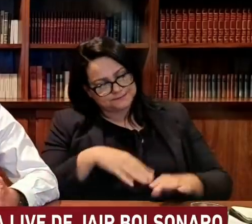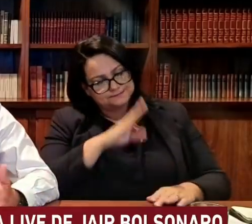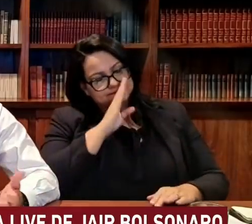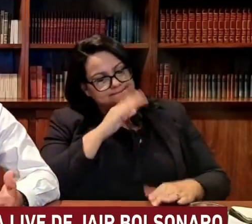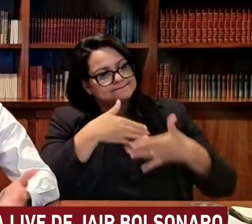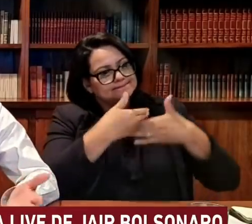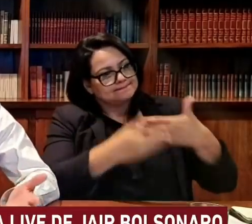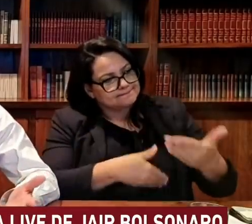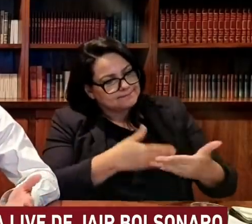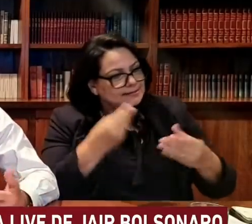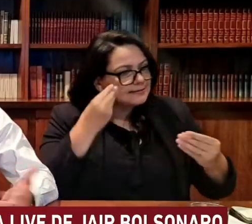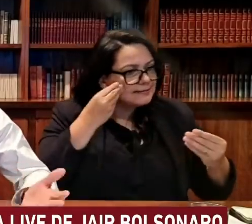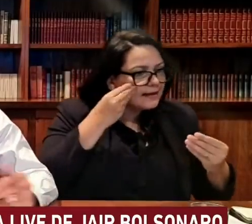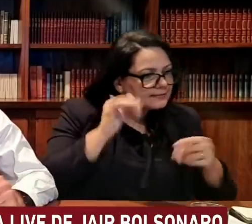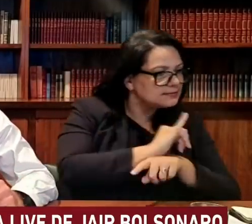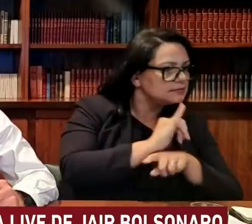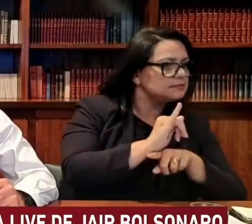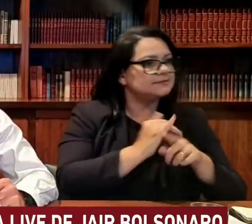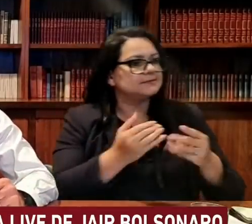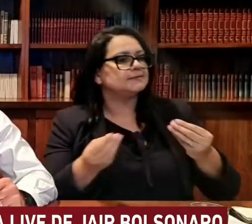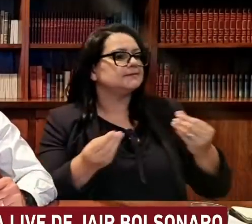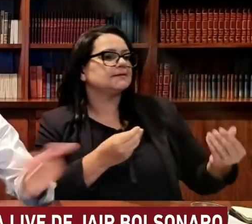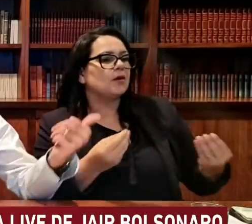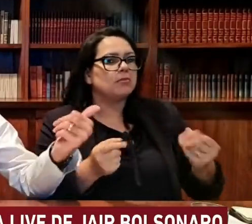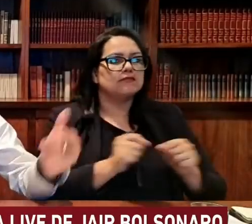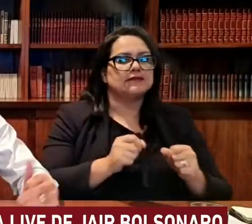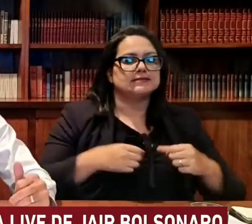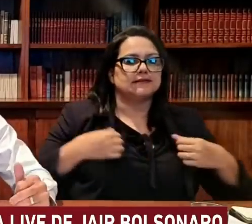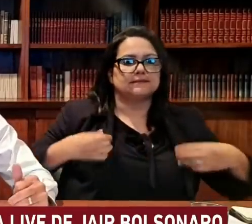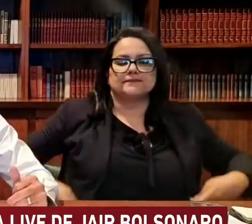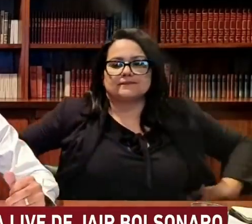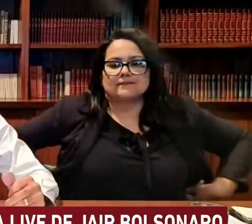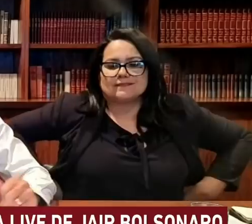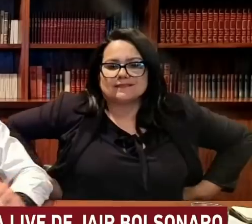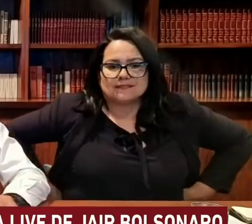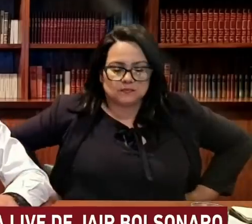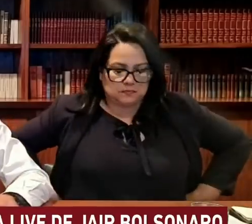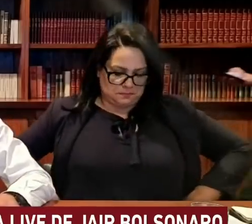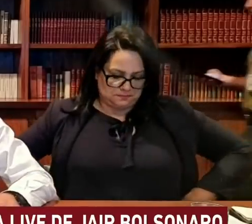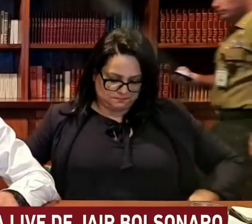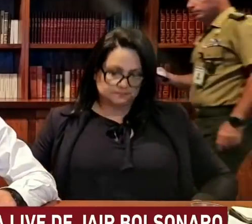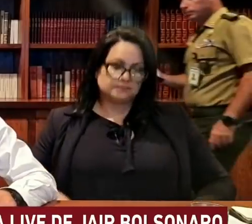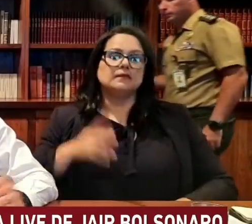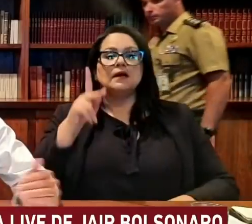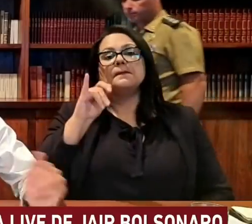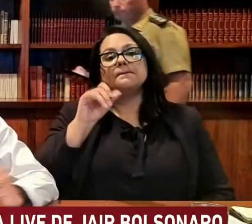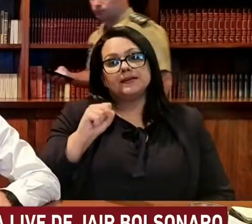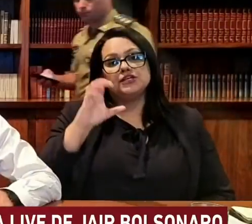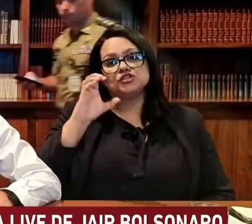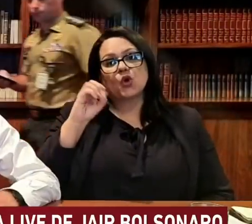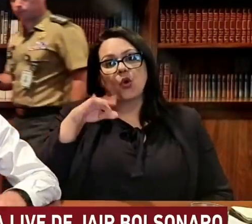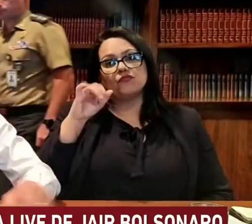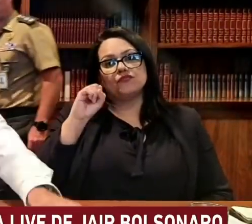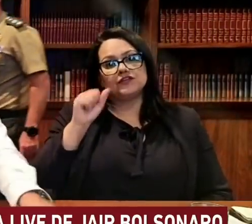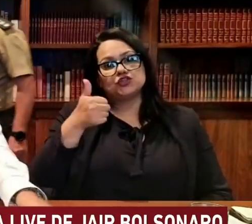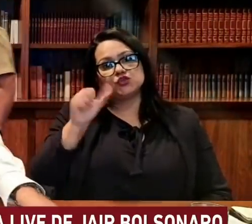na velocidade do possível, né, buscando alternativas. Essa redução do PIS/COFINS é um esforço de 18 bilhões de reais